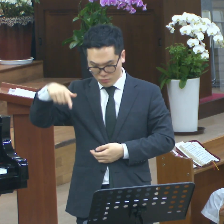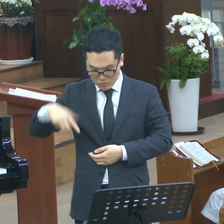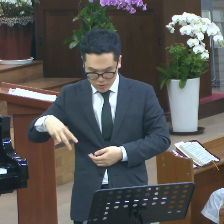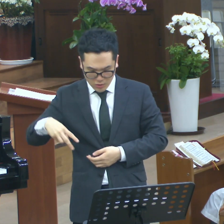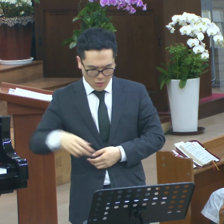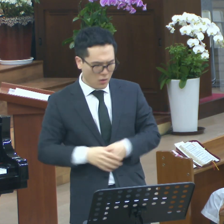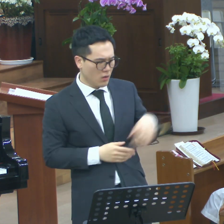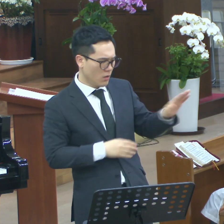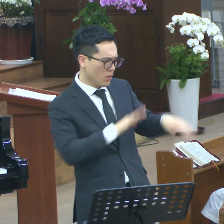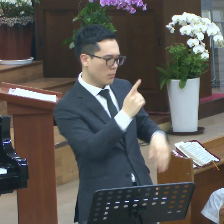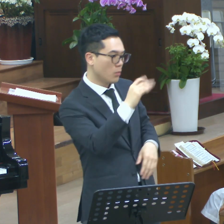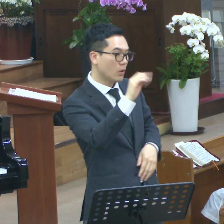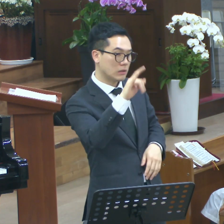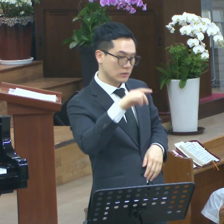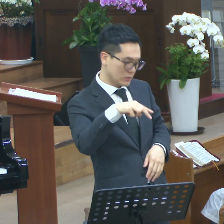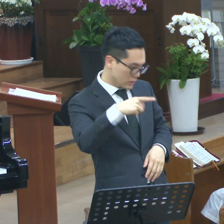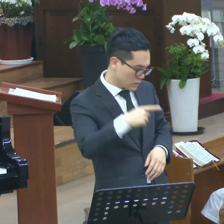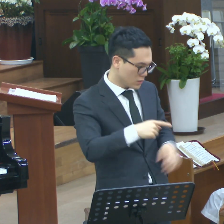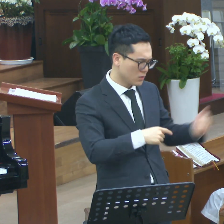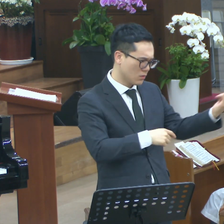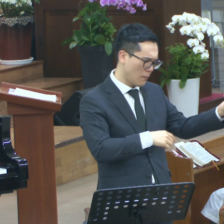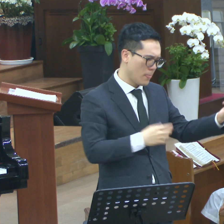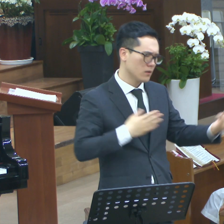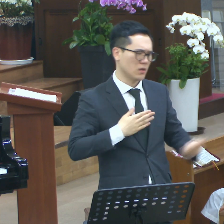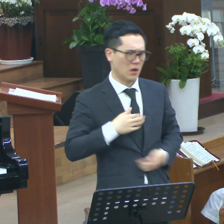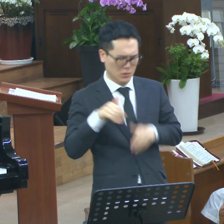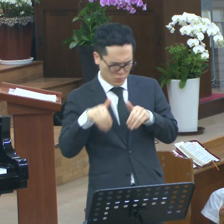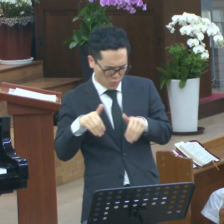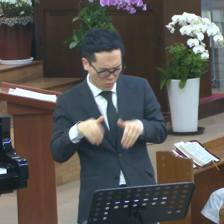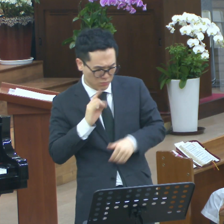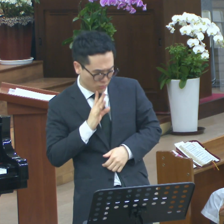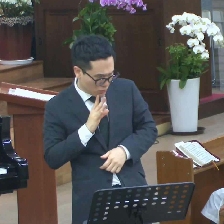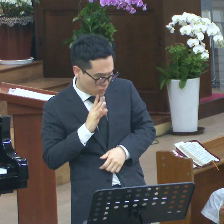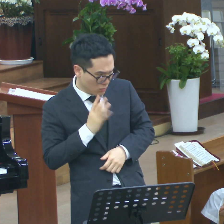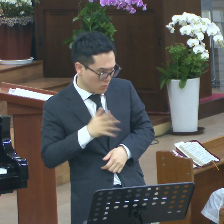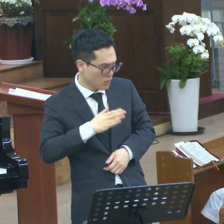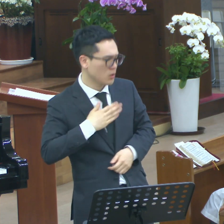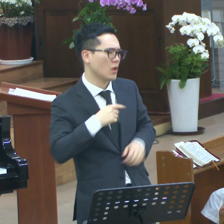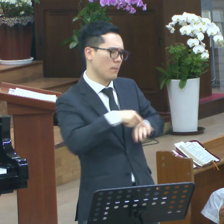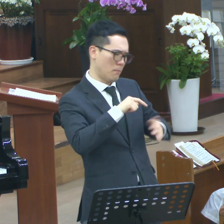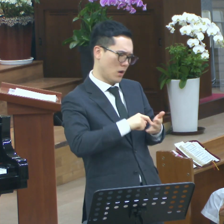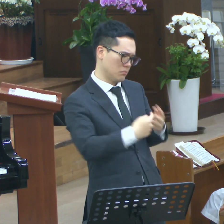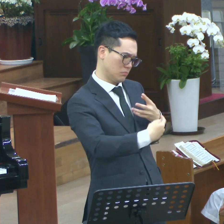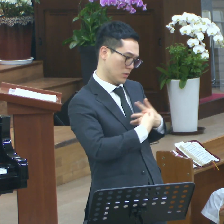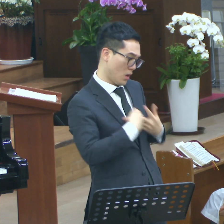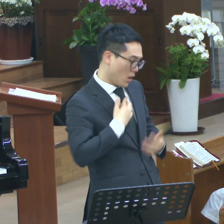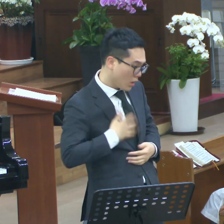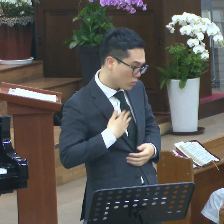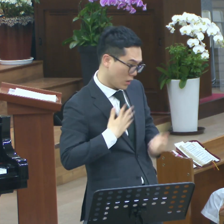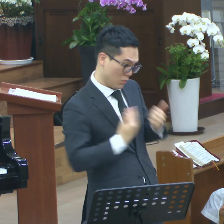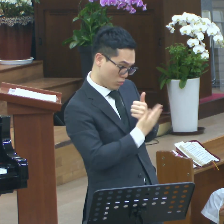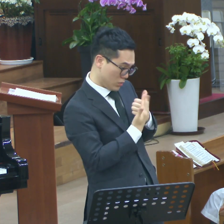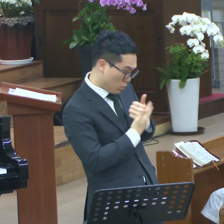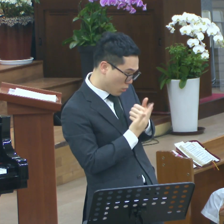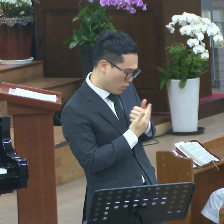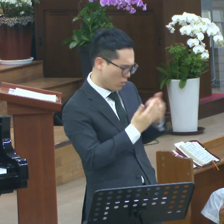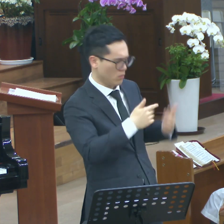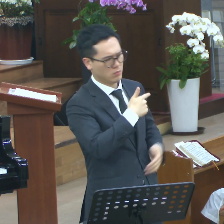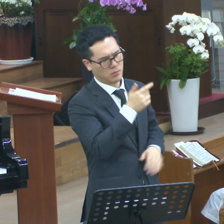위로해 주시고 마음을 기쁘게 하는 말씀을 하시네요. 그랬어요. 보아스가 무슨 말을 했을까요? 룻은